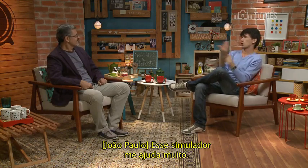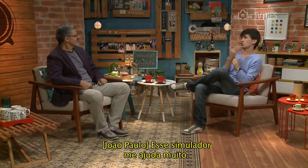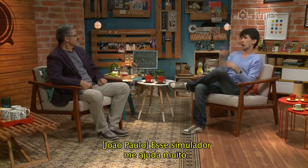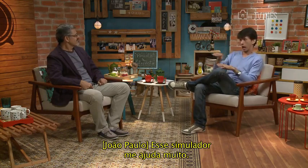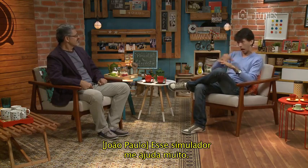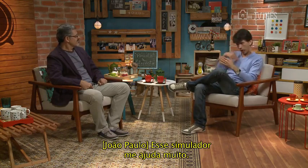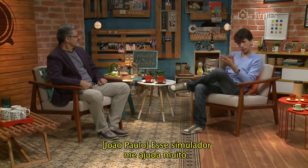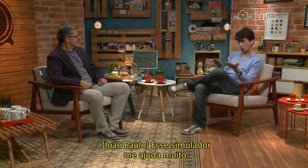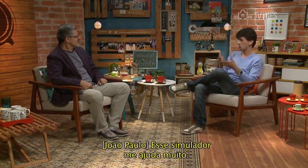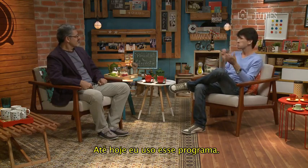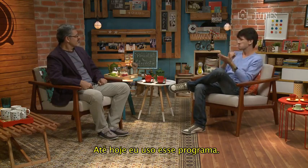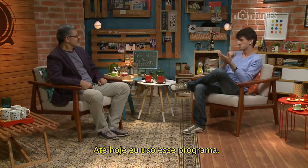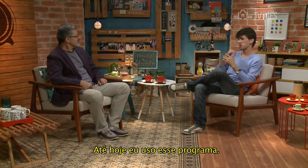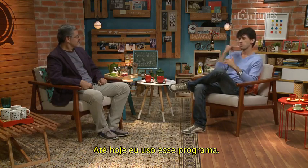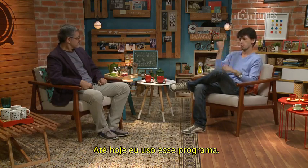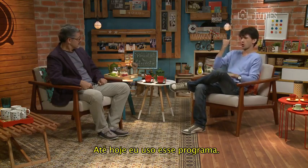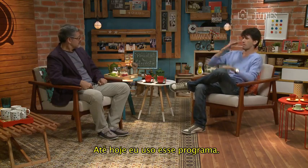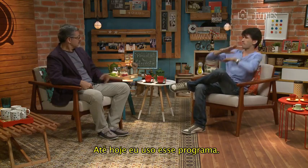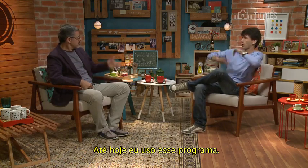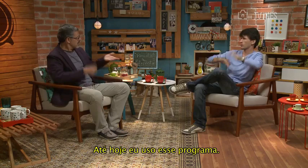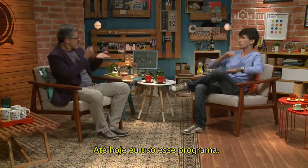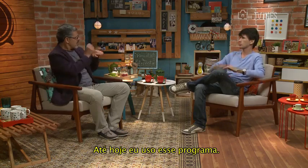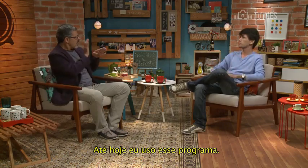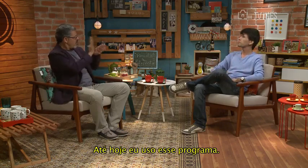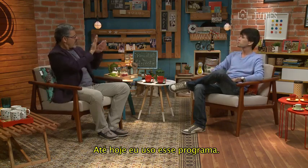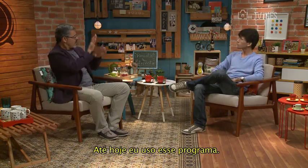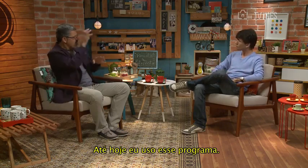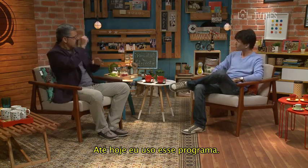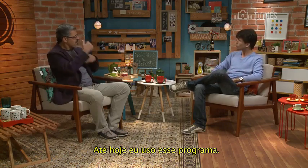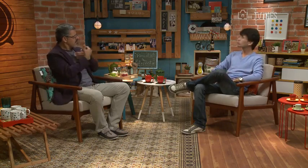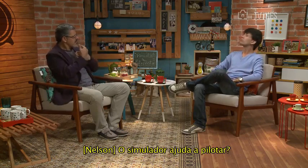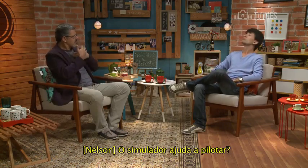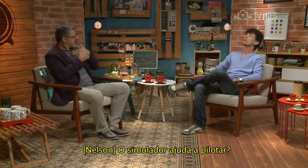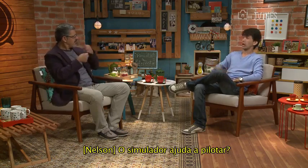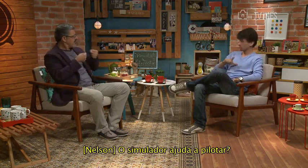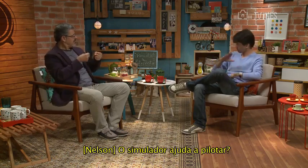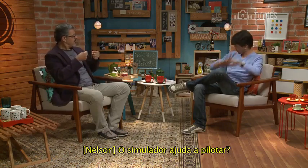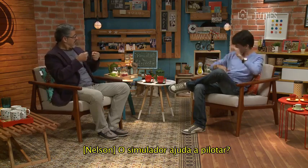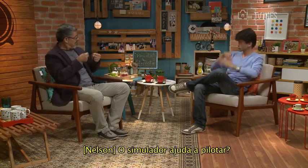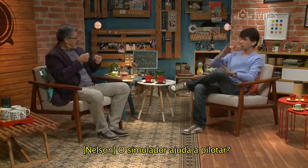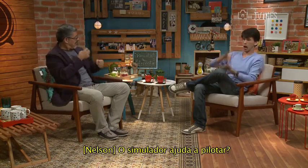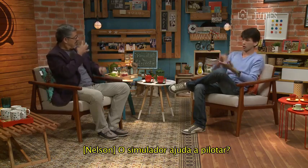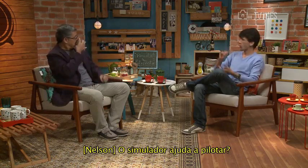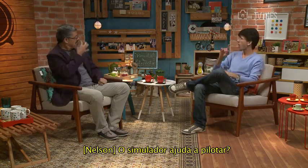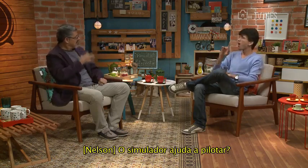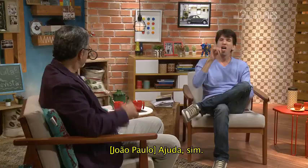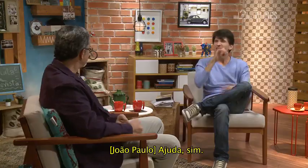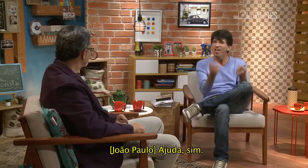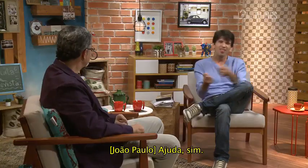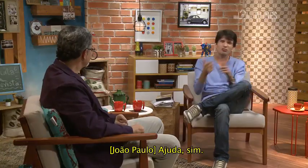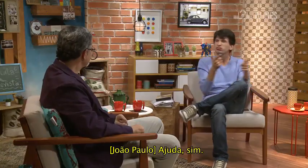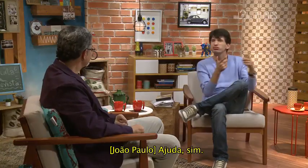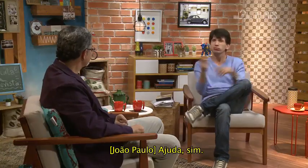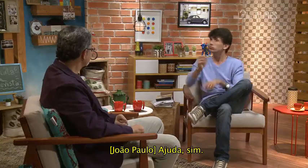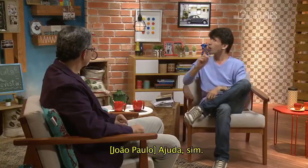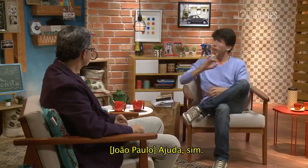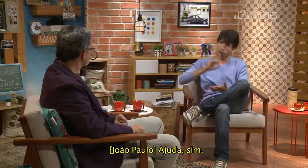ajuda muito até hoje eu uso esse programa o simulador ajuda a pilotar ajuda assim